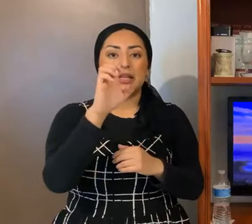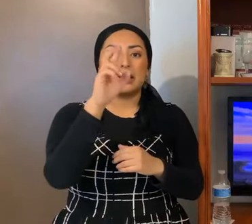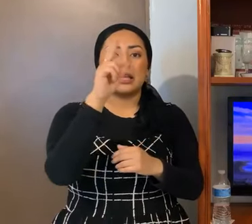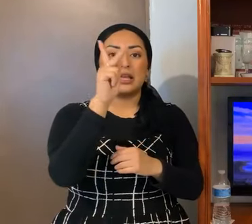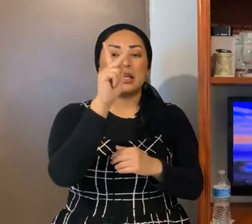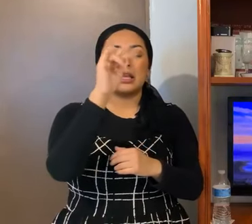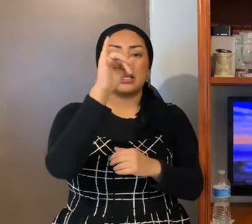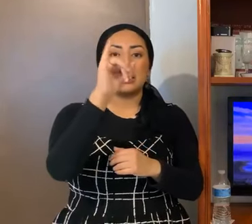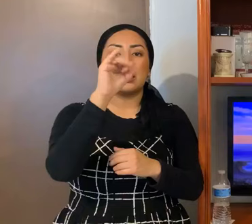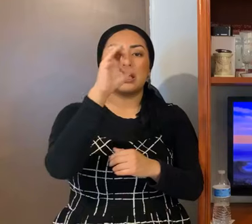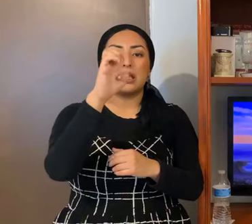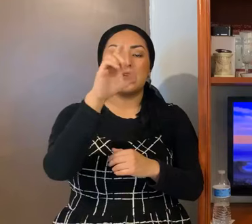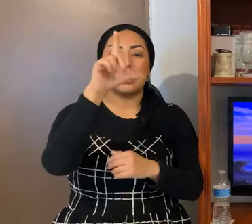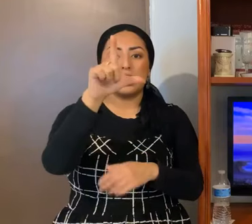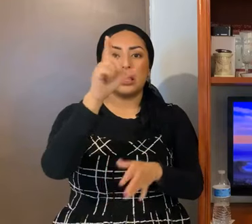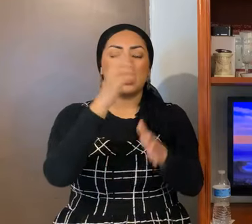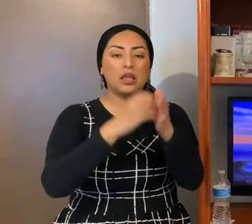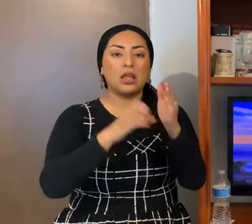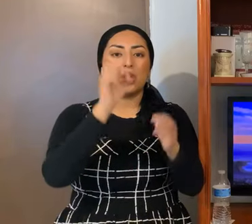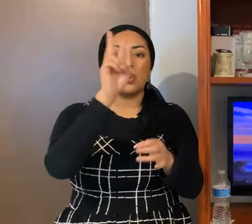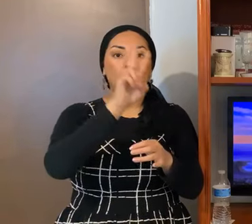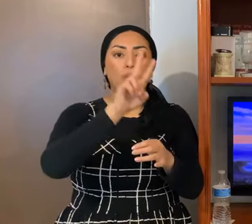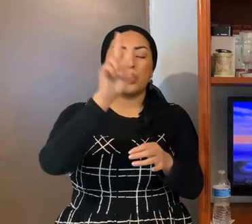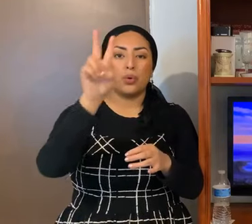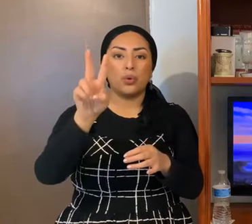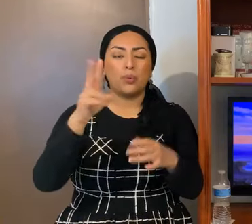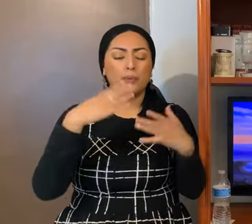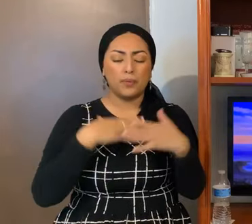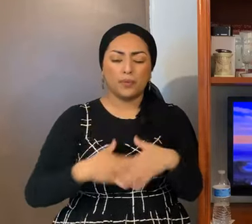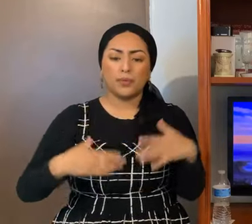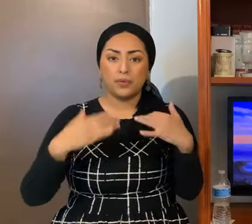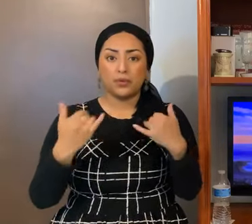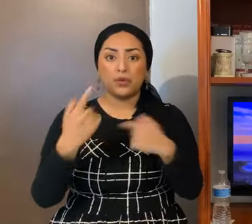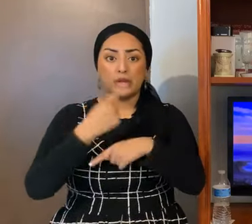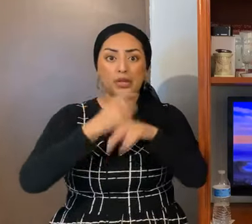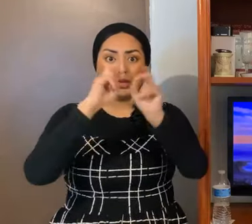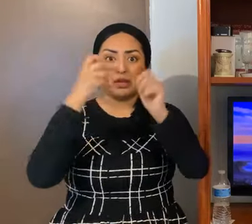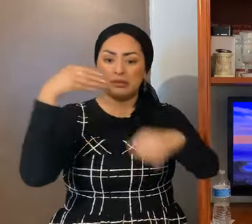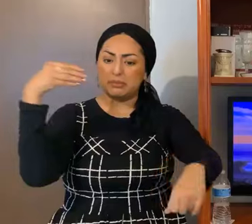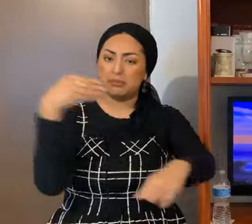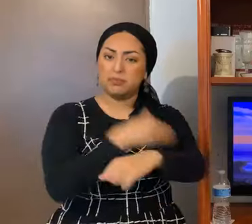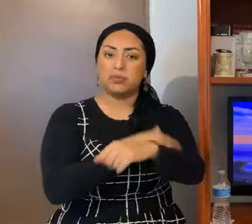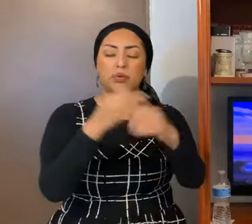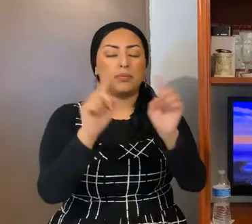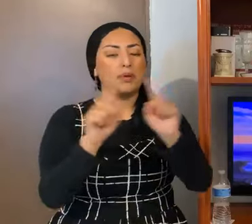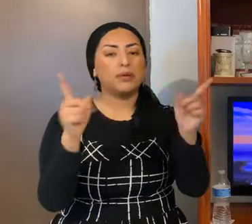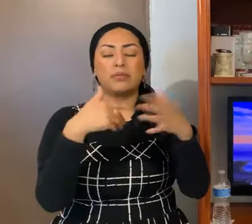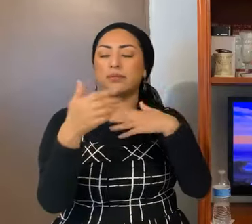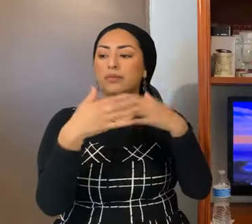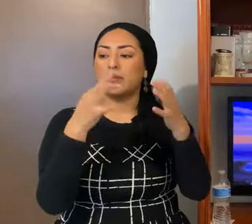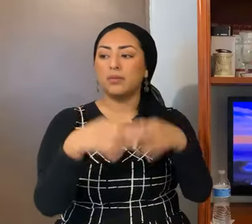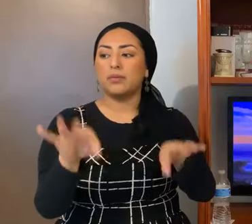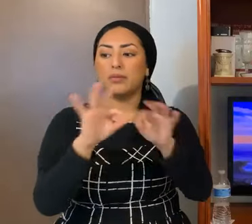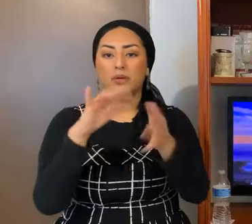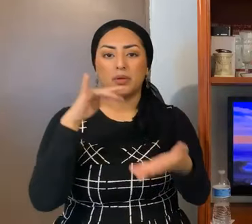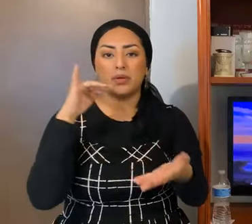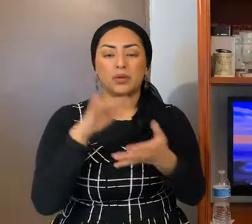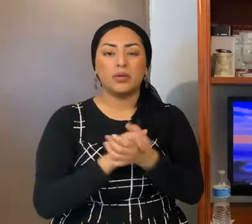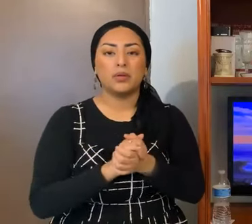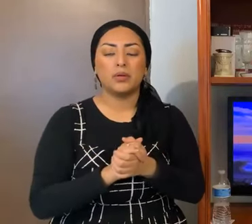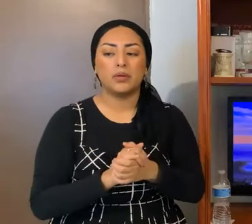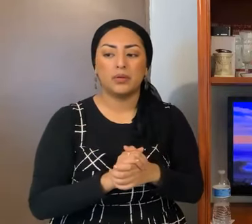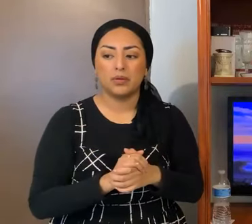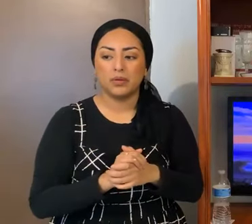Ezequiel 22. Con gozo y con ánimo. Estos temas son fuertes, pero hay que estudiarlos. Hay que estudiarlos. Ezequiel